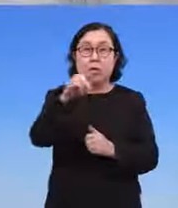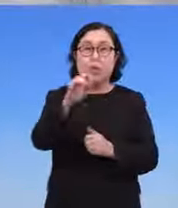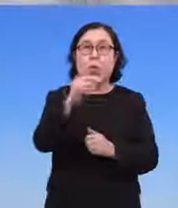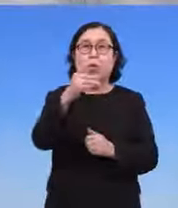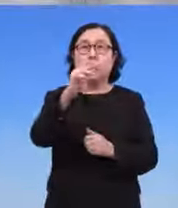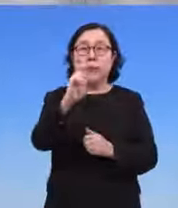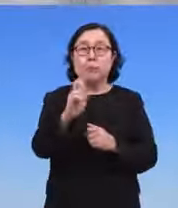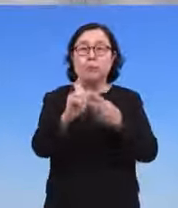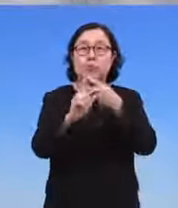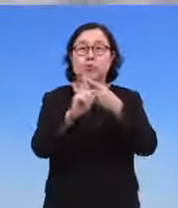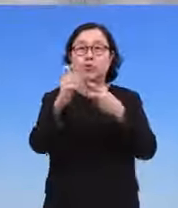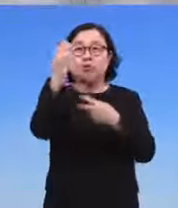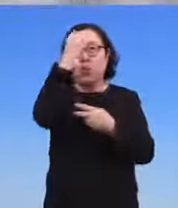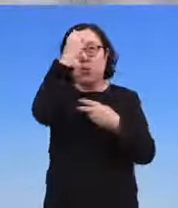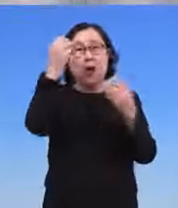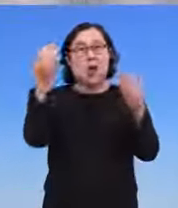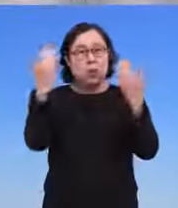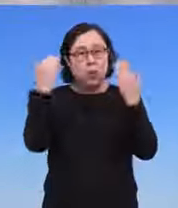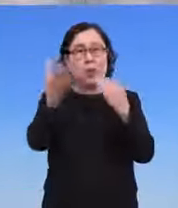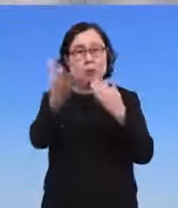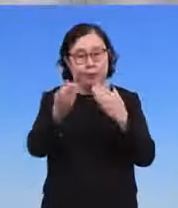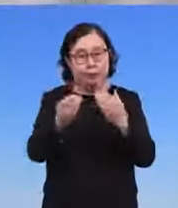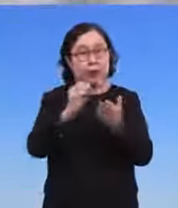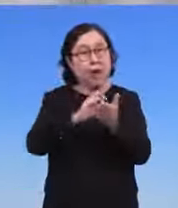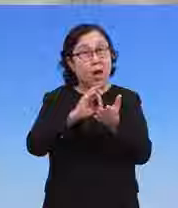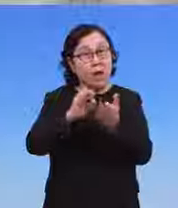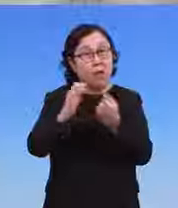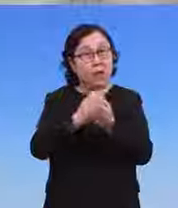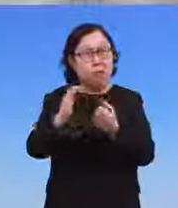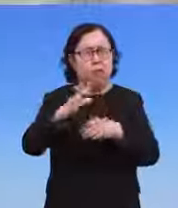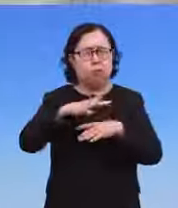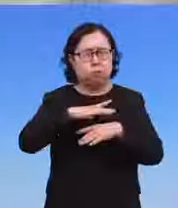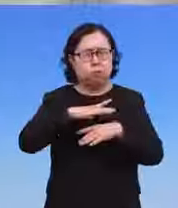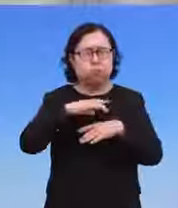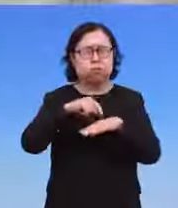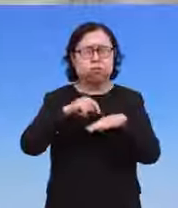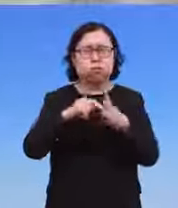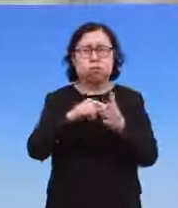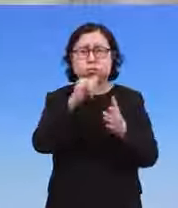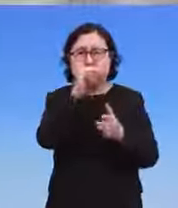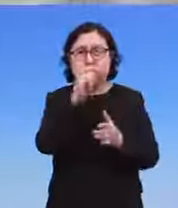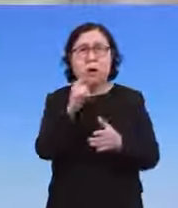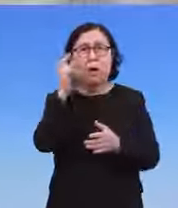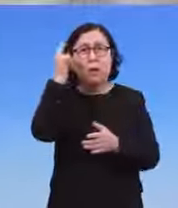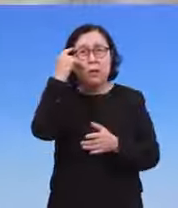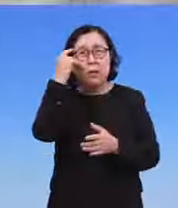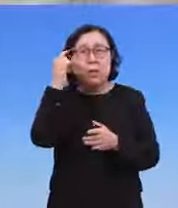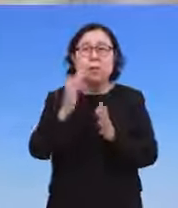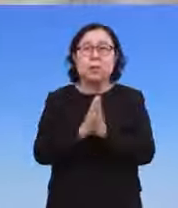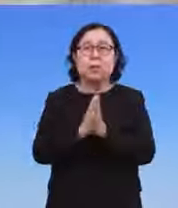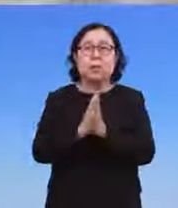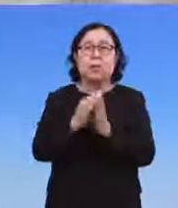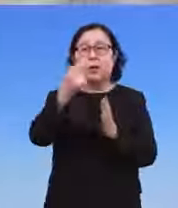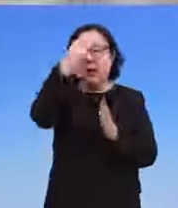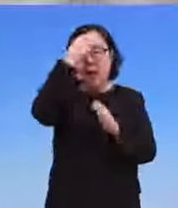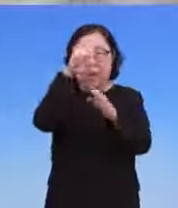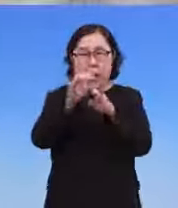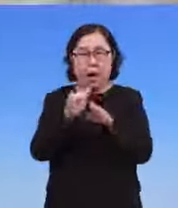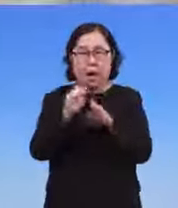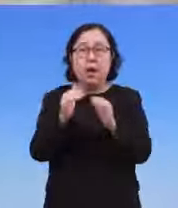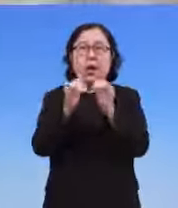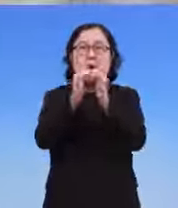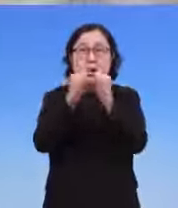저희는 그 송린 중고등학교를 빌려서 쓰다가 보니까 제가 참 두려웠습니다. 이 만에 하나라도 예배 드리시는